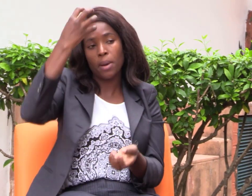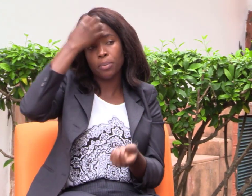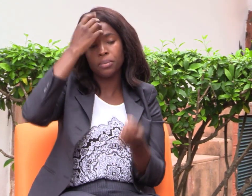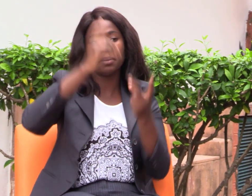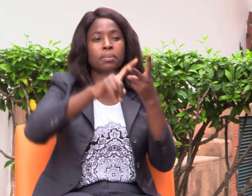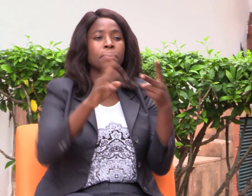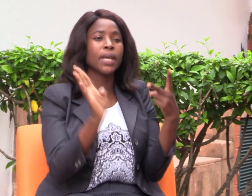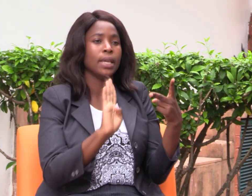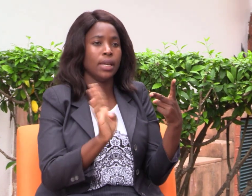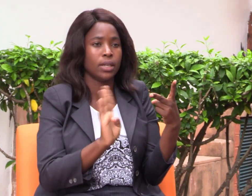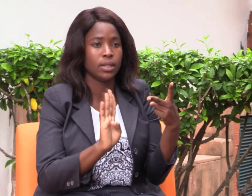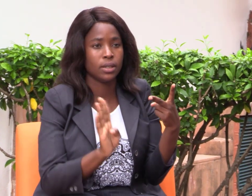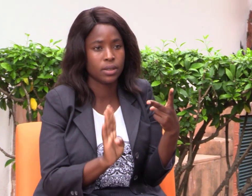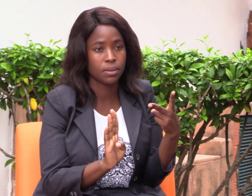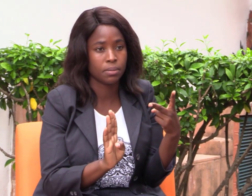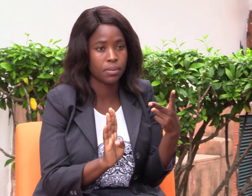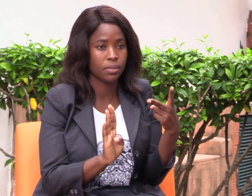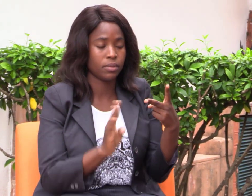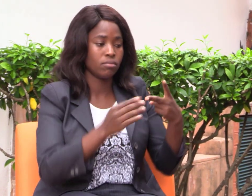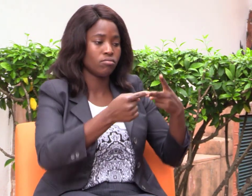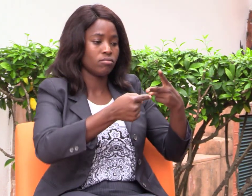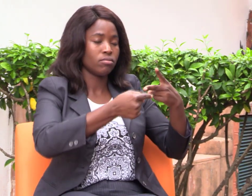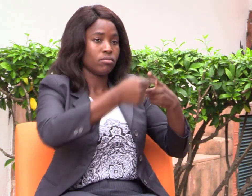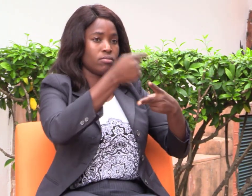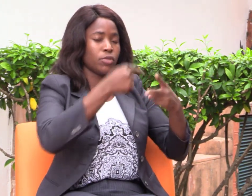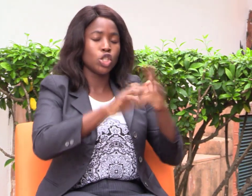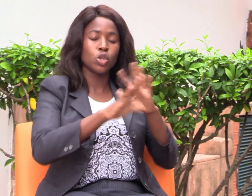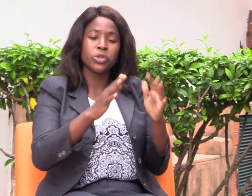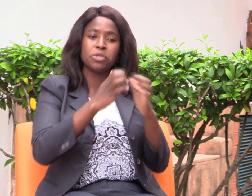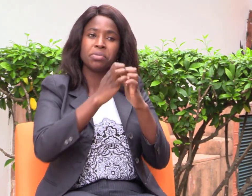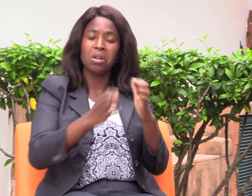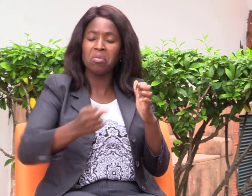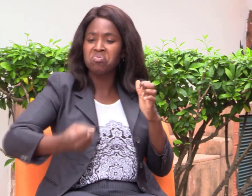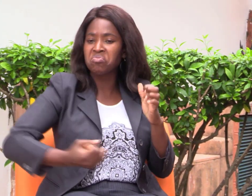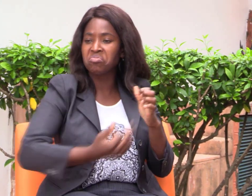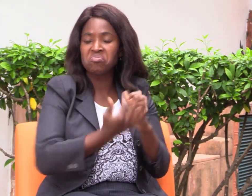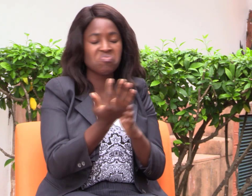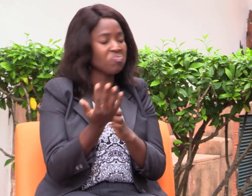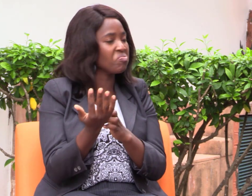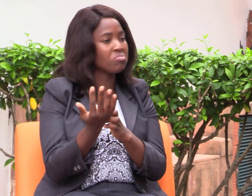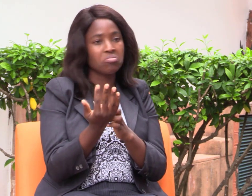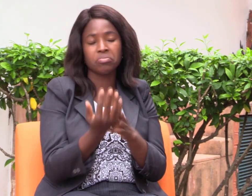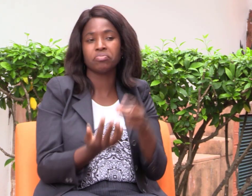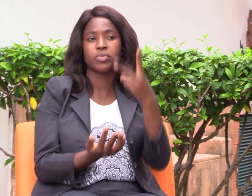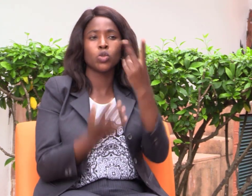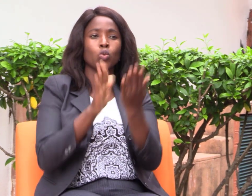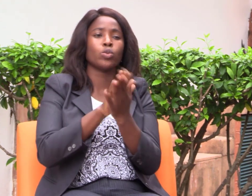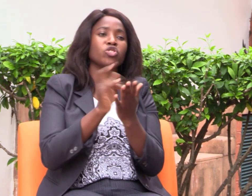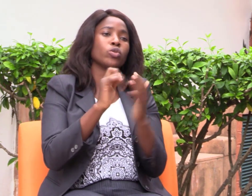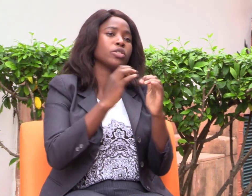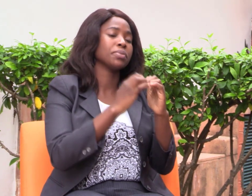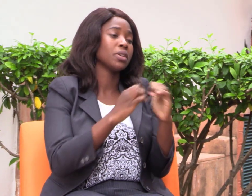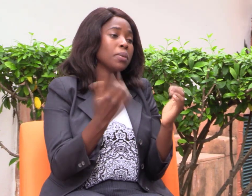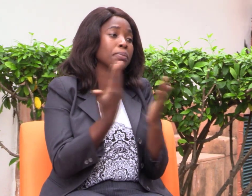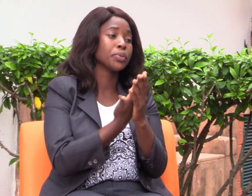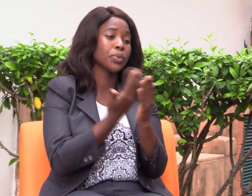capital, aqui em Maputo. Uma aqui em Maputo, a outra também está na